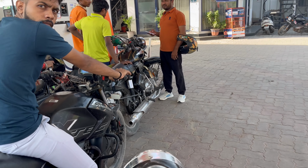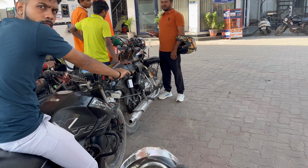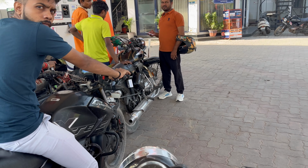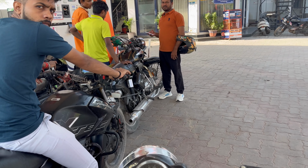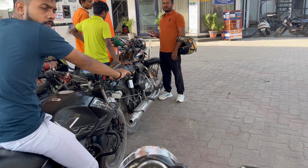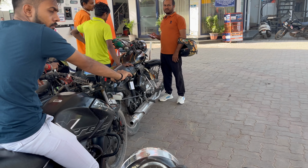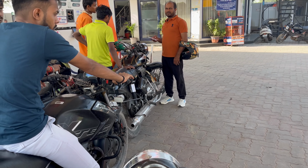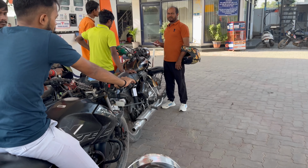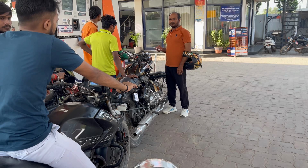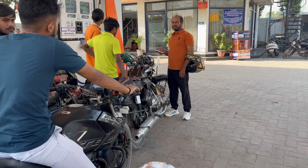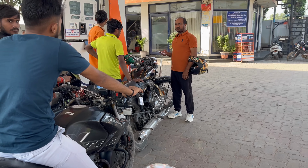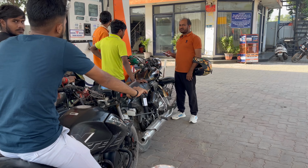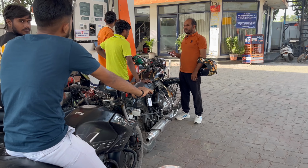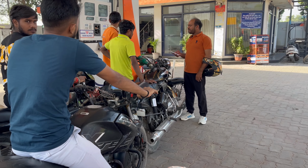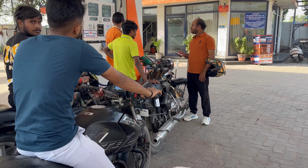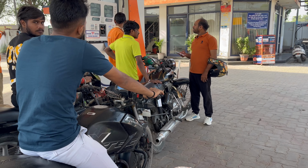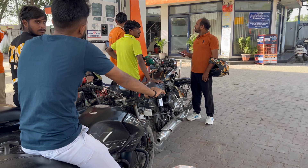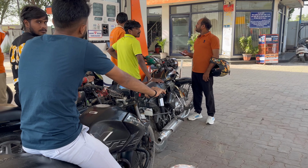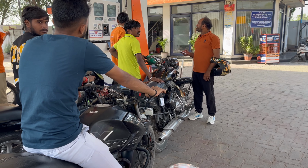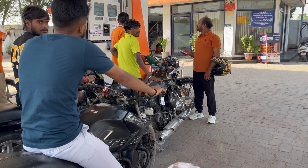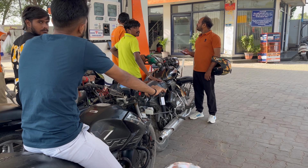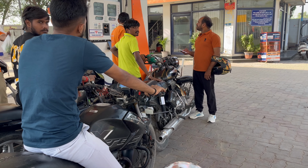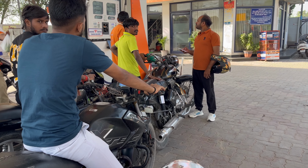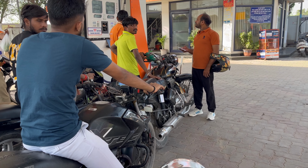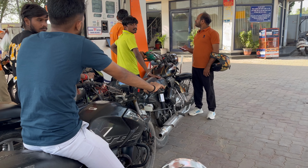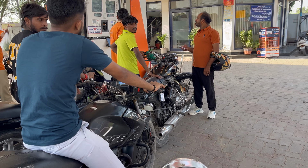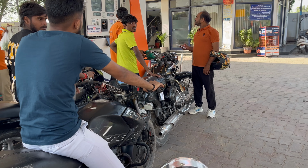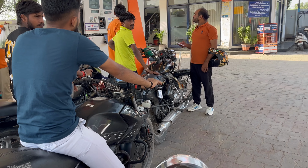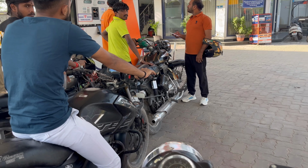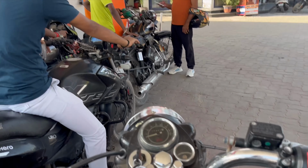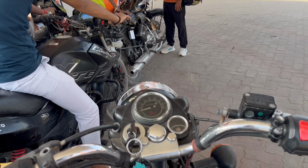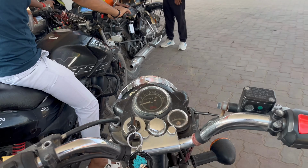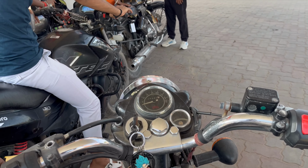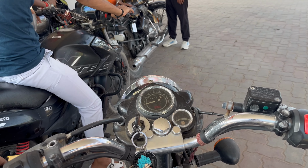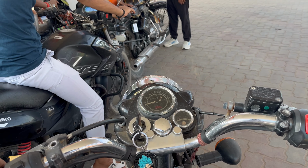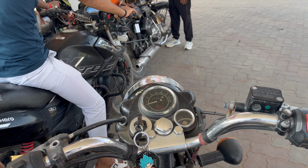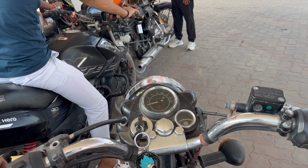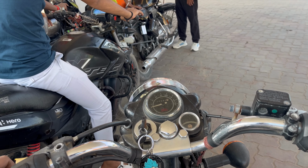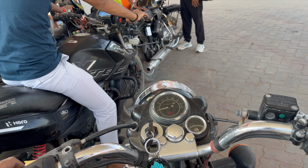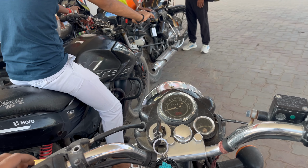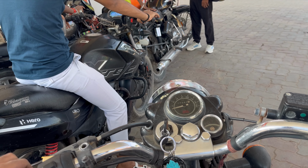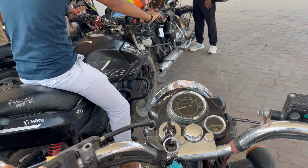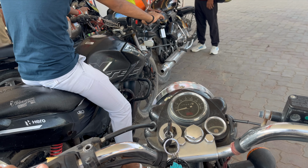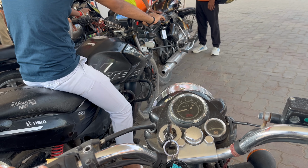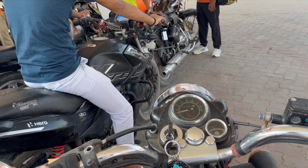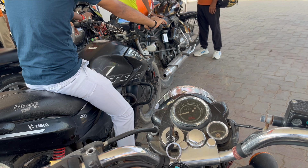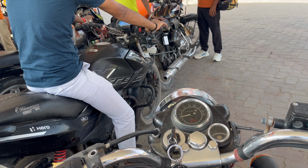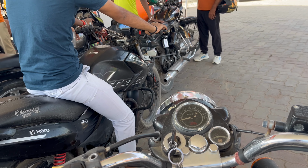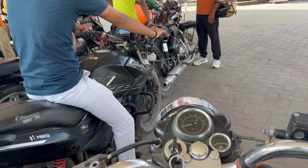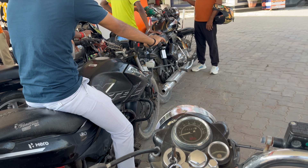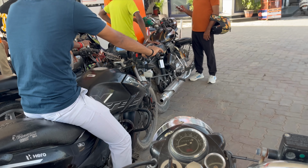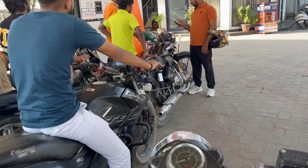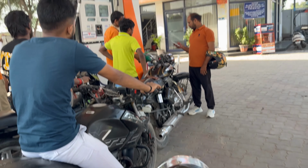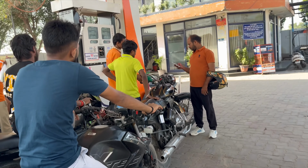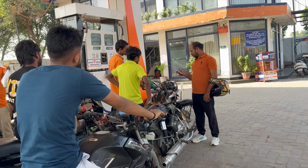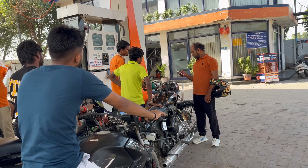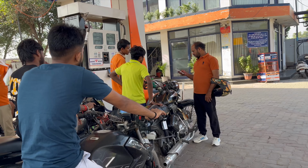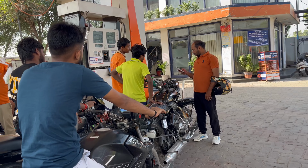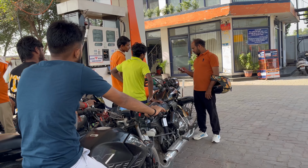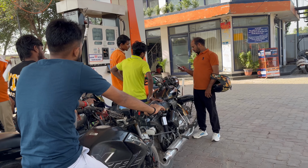पड़ी है यहाँ पे, इतनी देर से अब हो रहा है। चलो भाई भरवाते हैं फिर चलते हैं। ये लोग ऐसे देखते हैं,